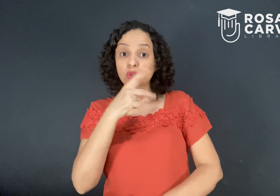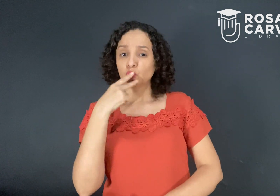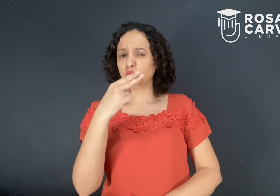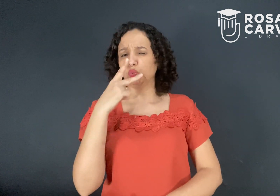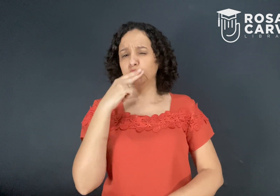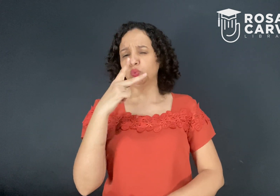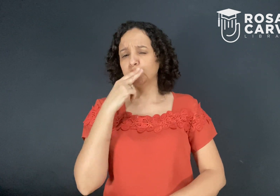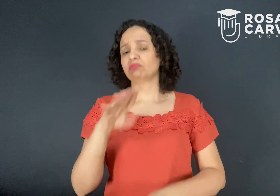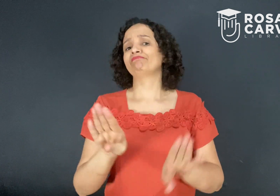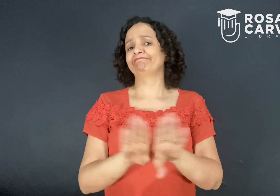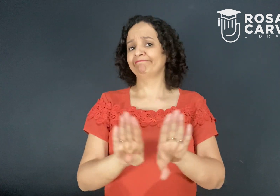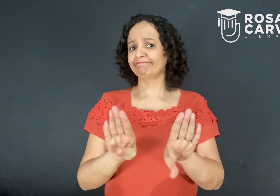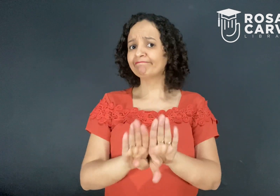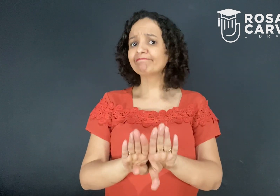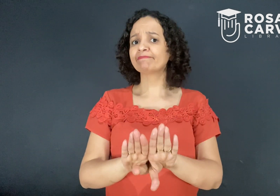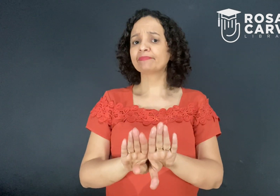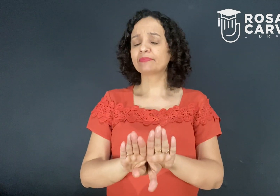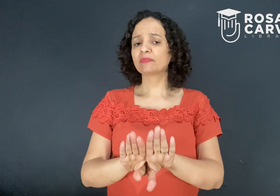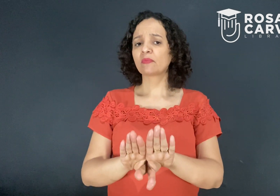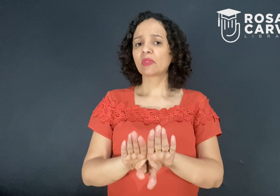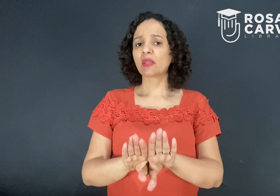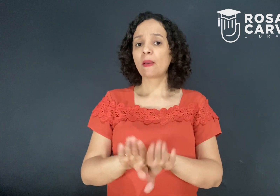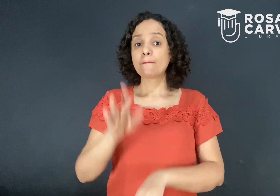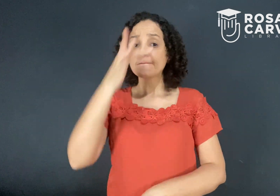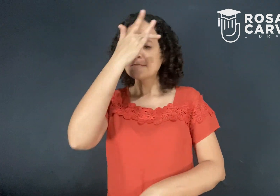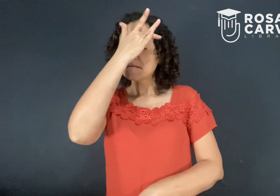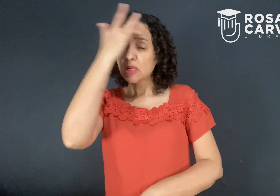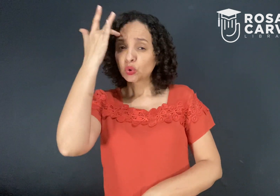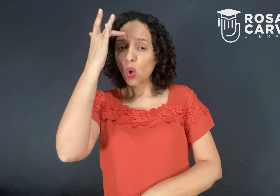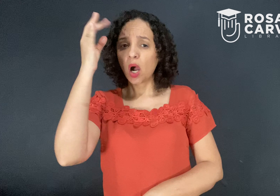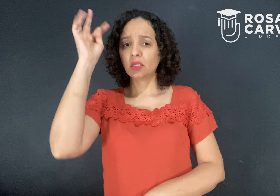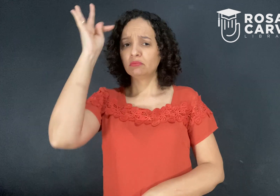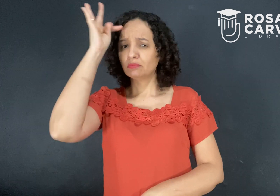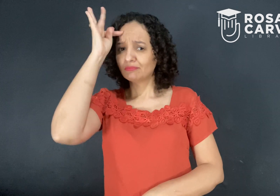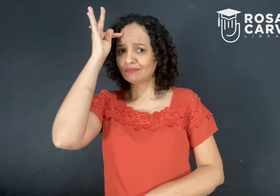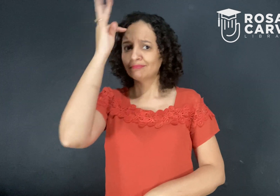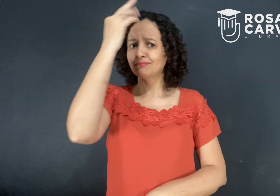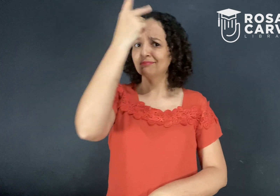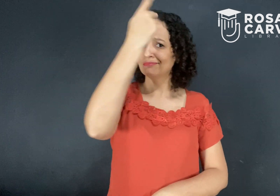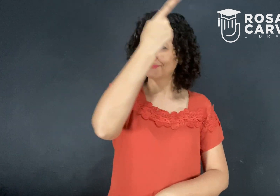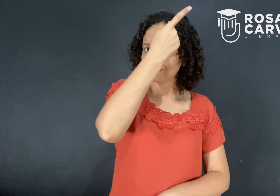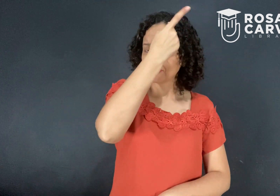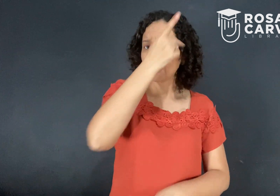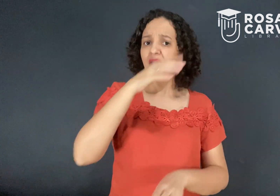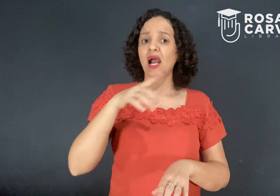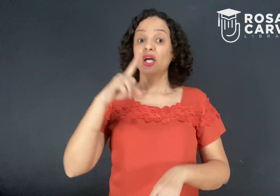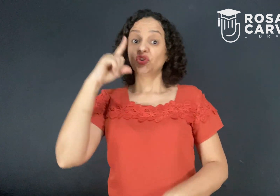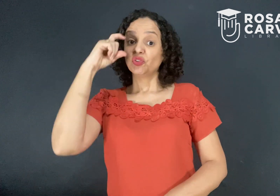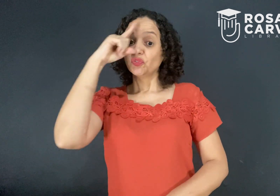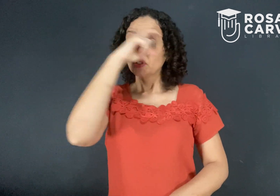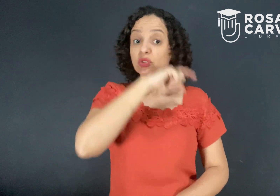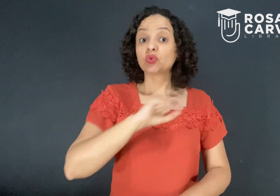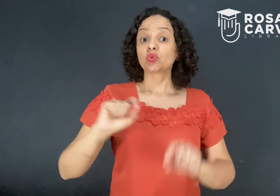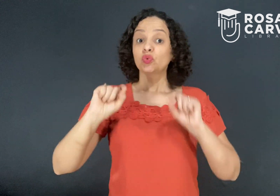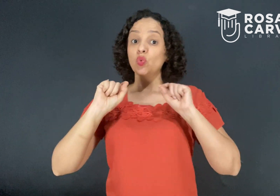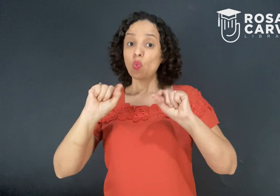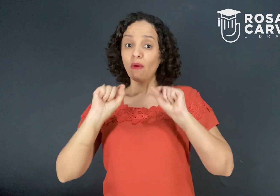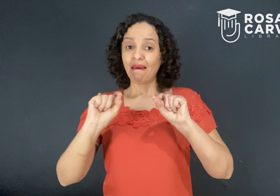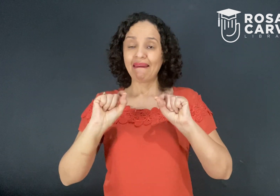é fumante. A pessoa que tem o TDAH, ela tem dificuldade em algumas